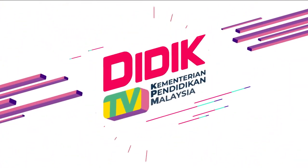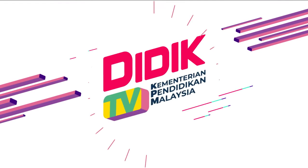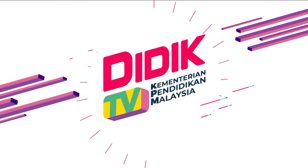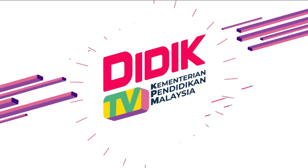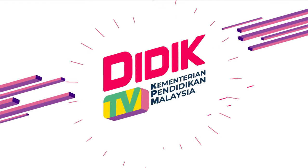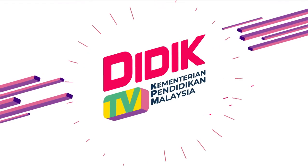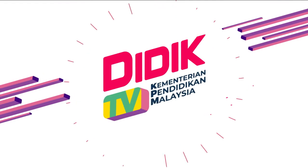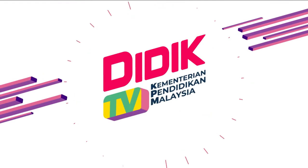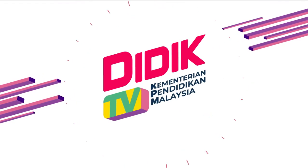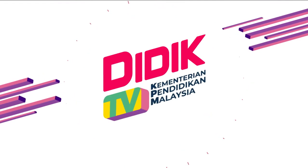MP3